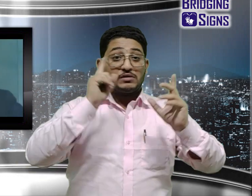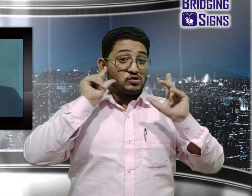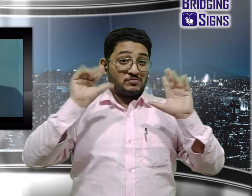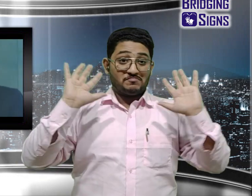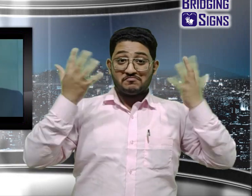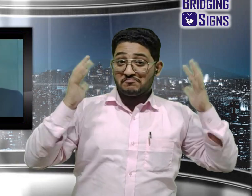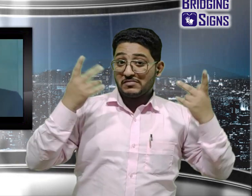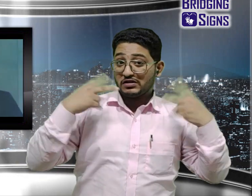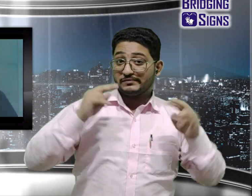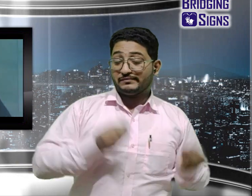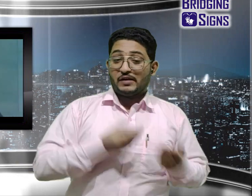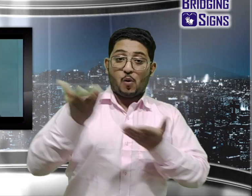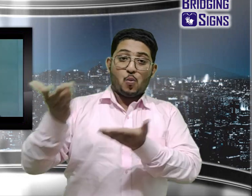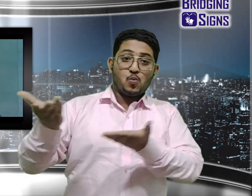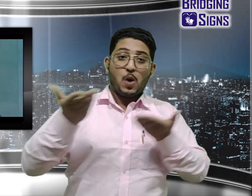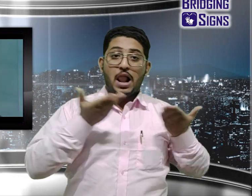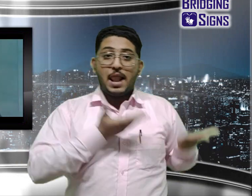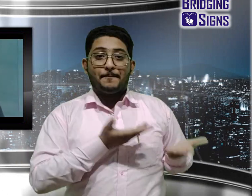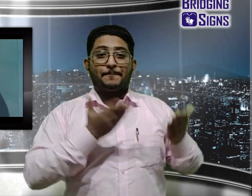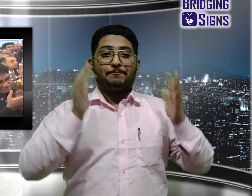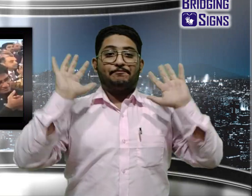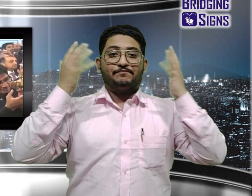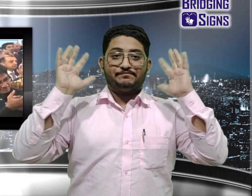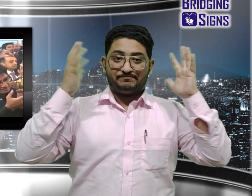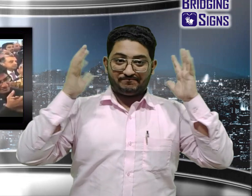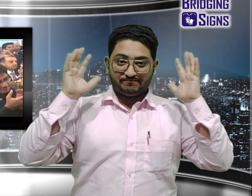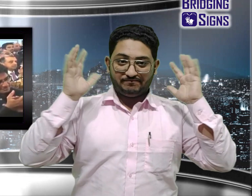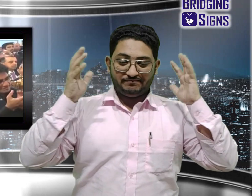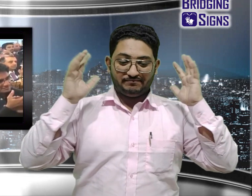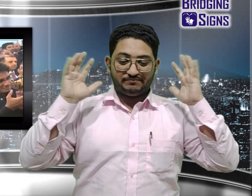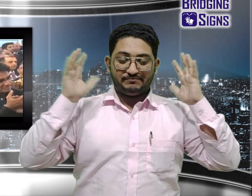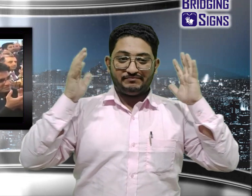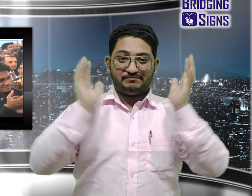तालियों में तशरीफ लाती हैं तानिया।